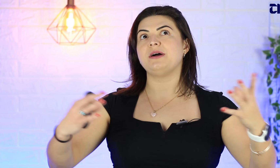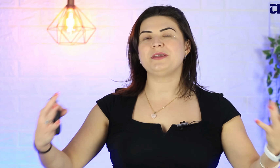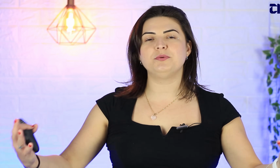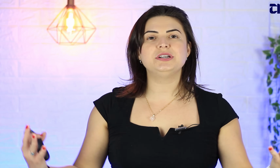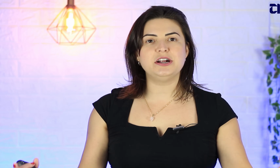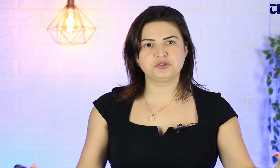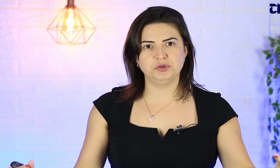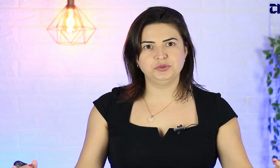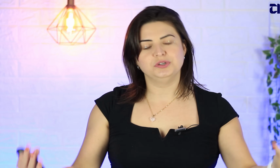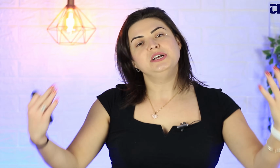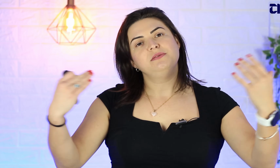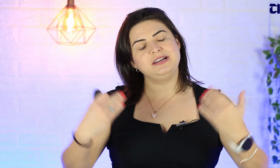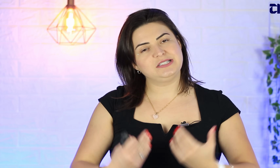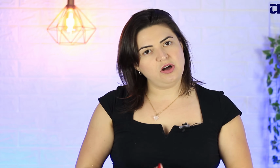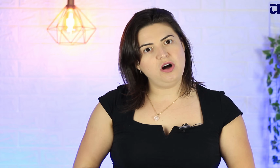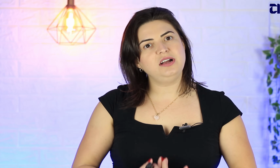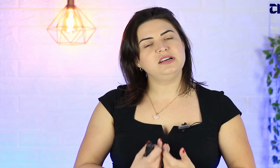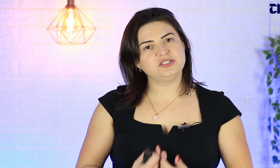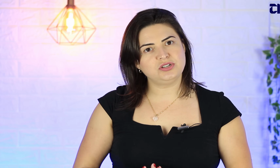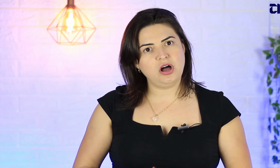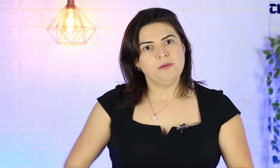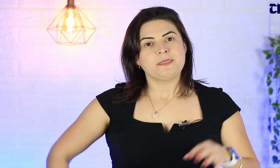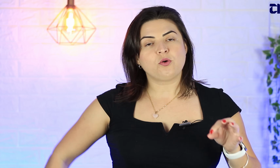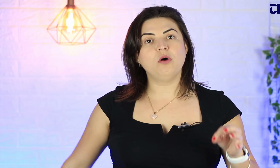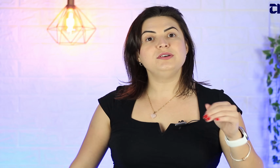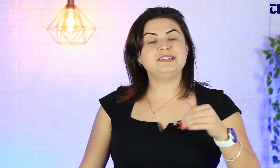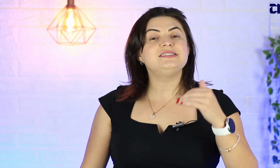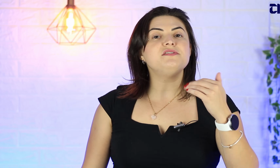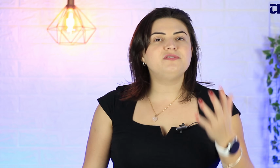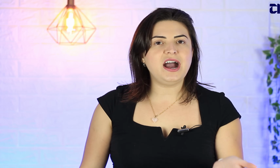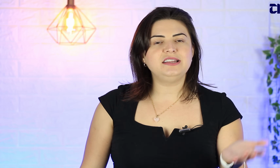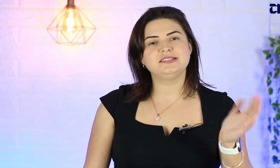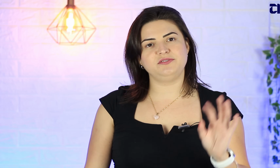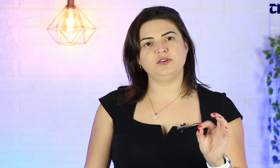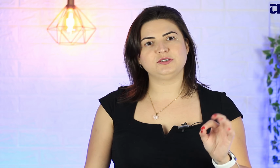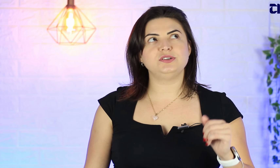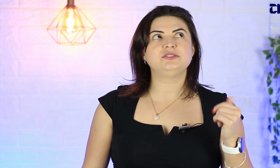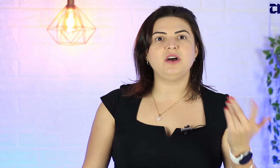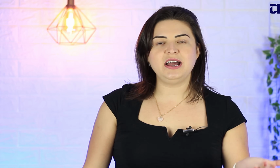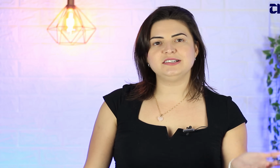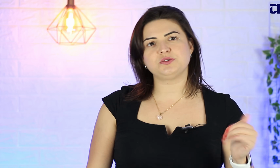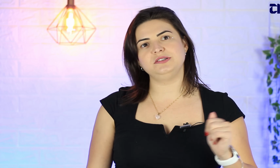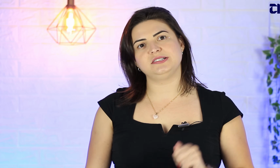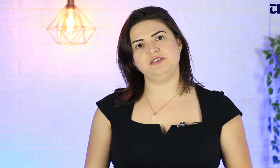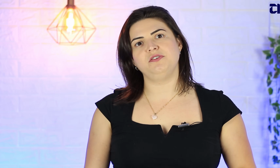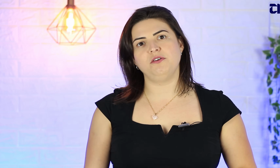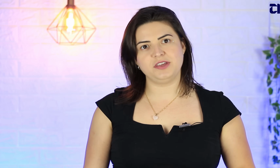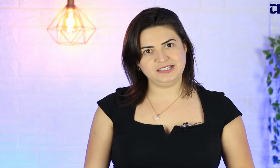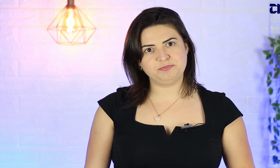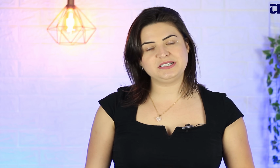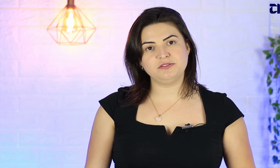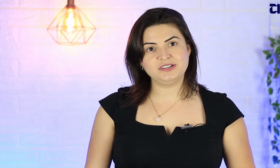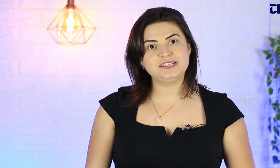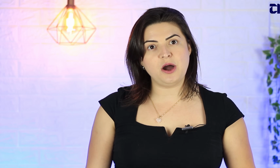Não dá para abordar tudo. Mas olha só como existem várias informações, várias coisas que envolvem a expressão facial.